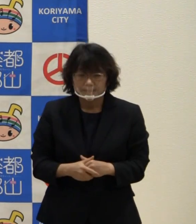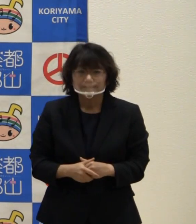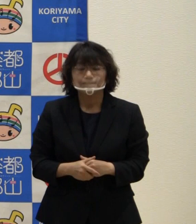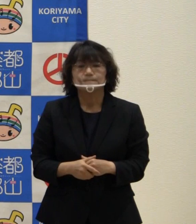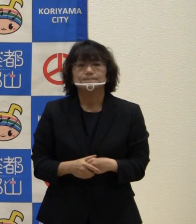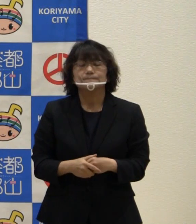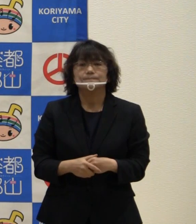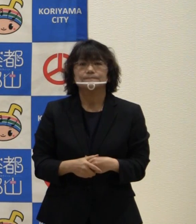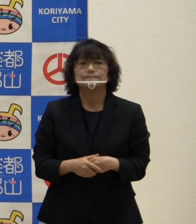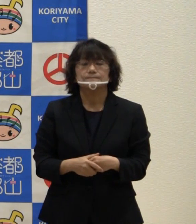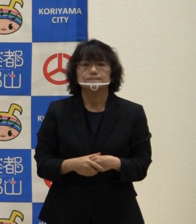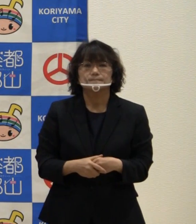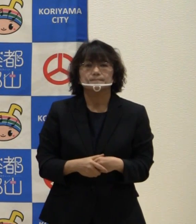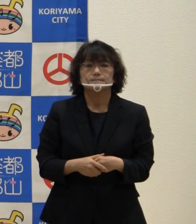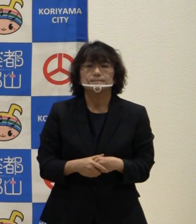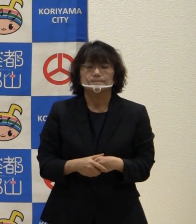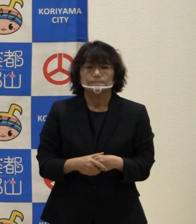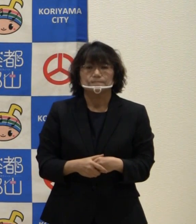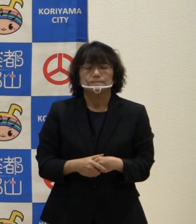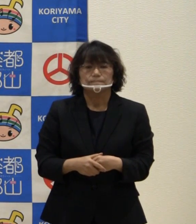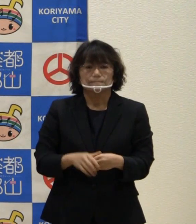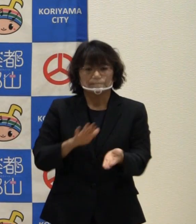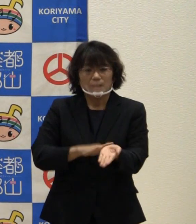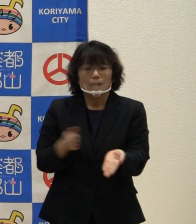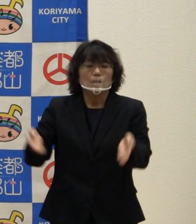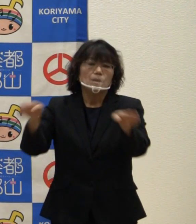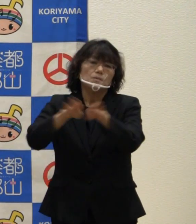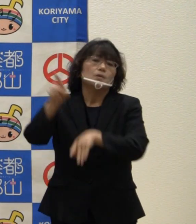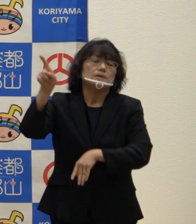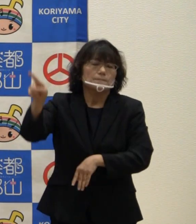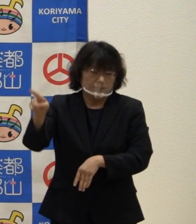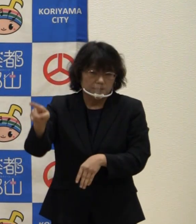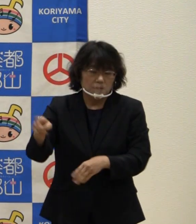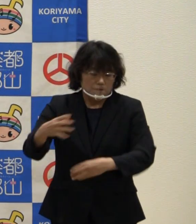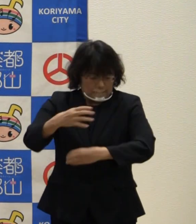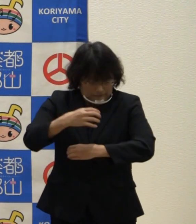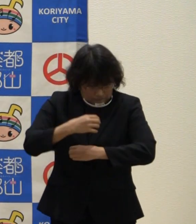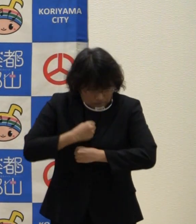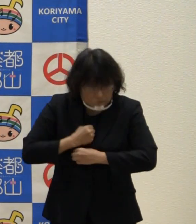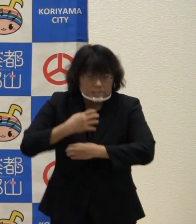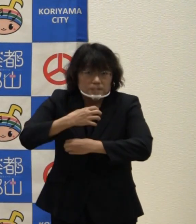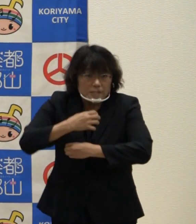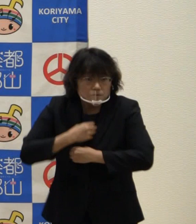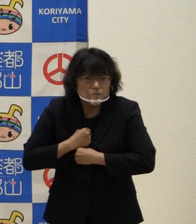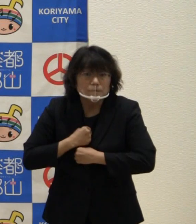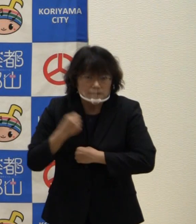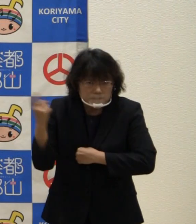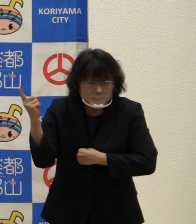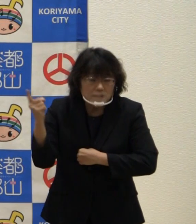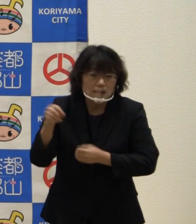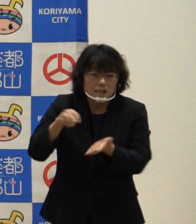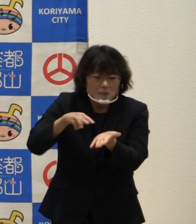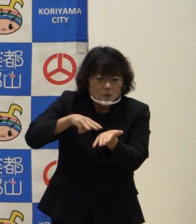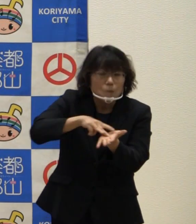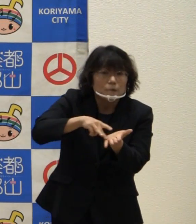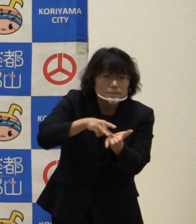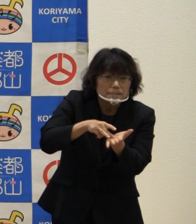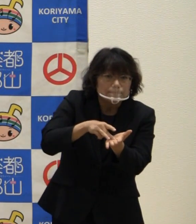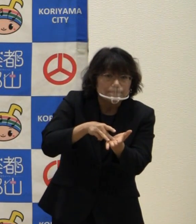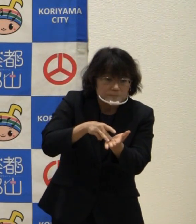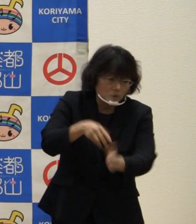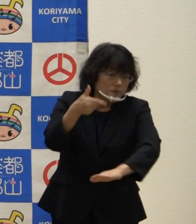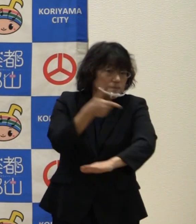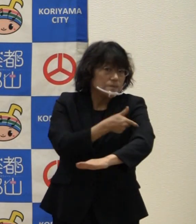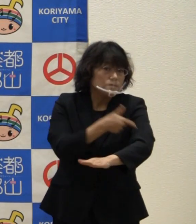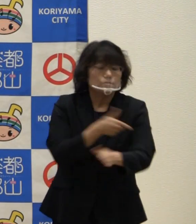常に病院側におかれましても最新の注意でこのワクチン接種に備えておられるということを